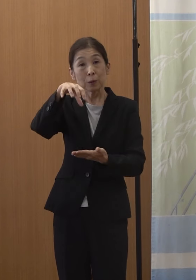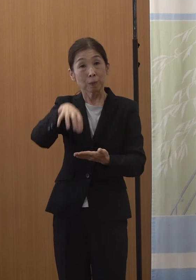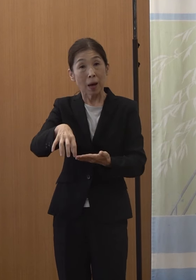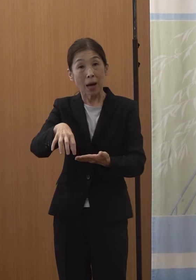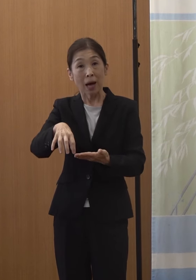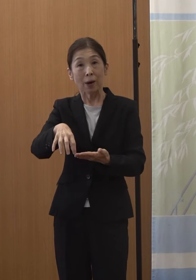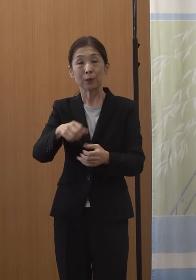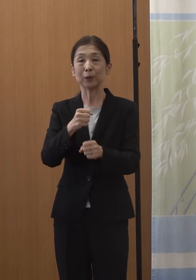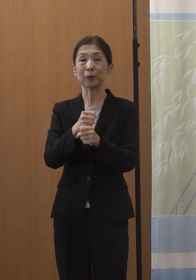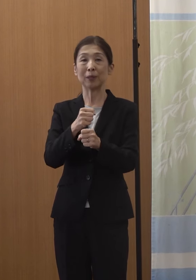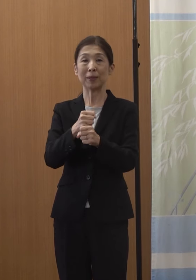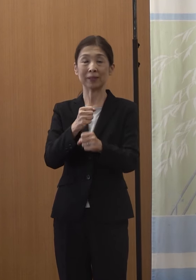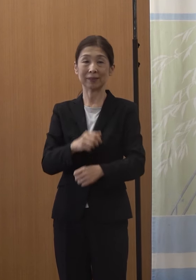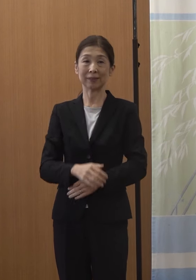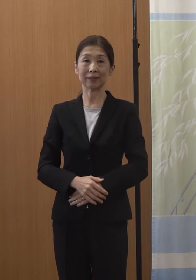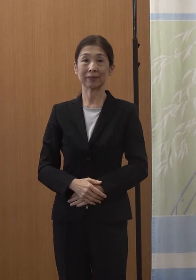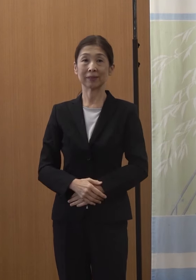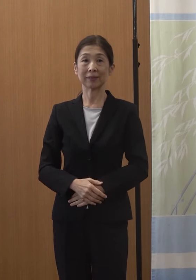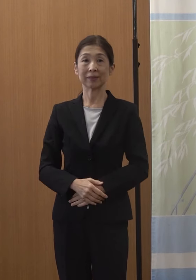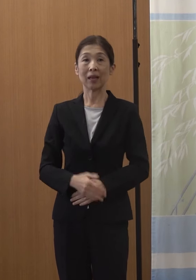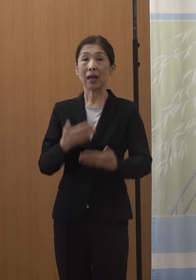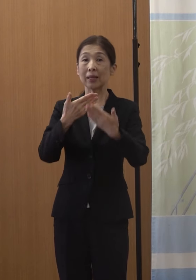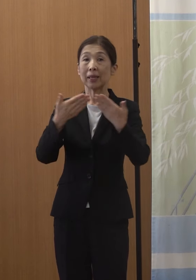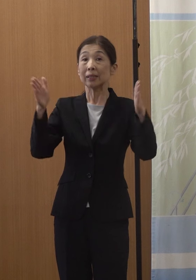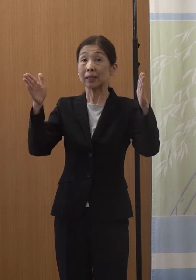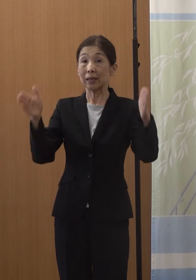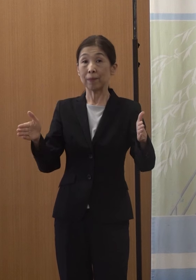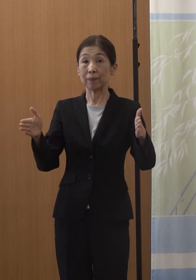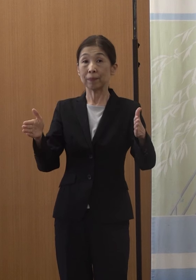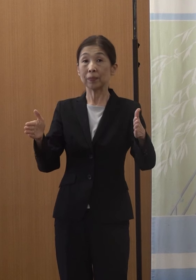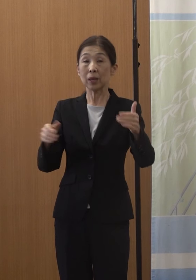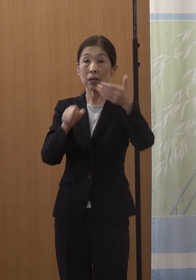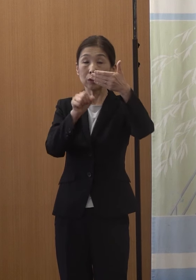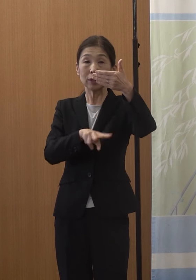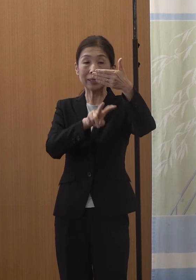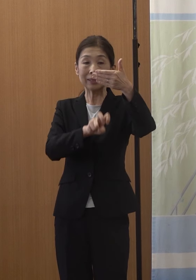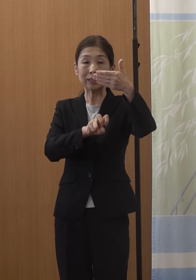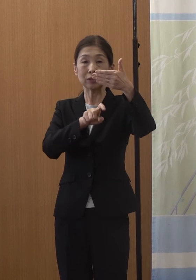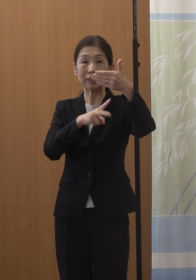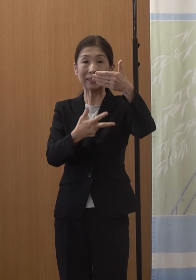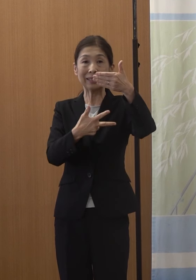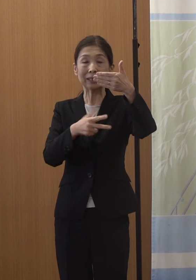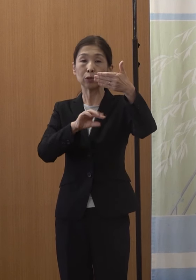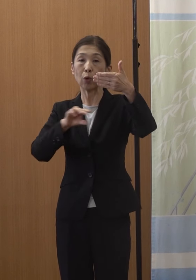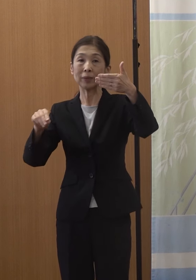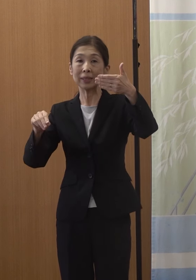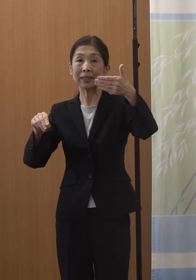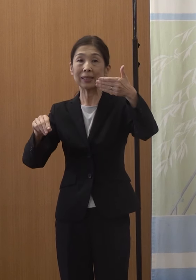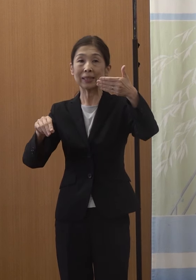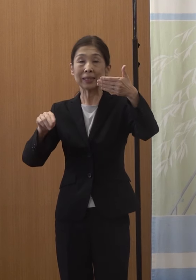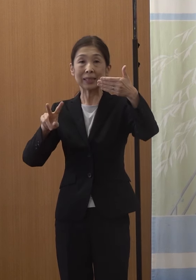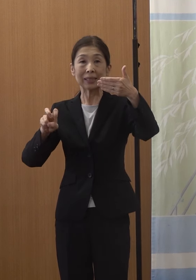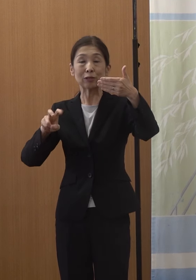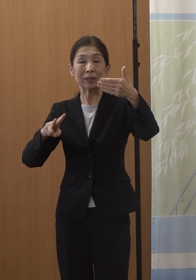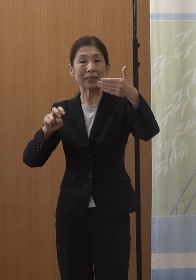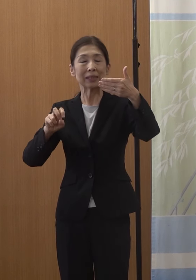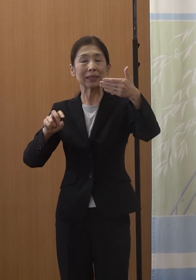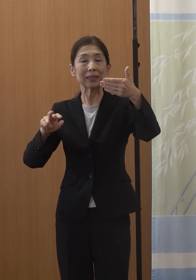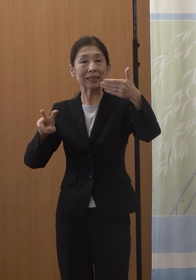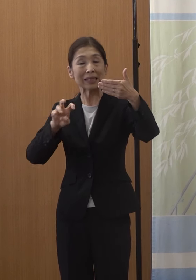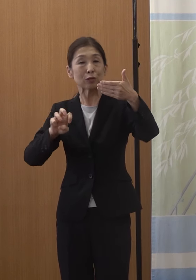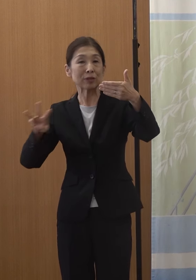出するものです。展示期間は来月9月21日土曜日、22日日曜日、